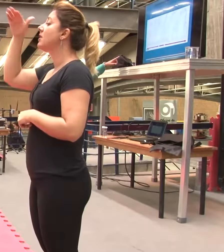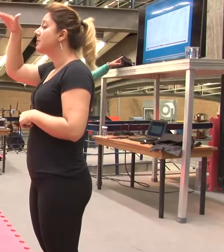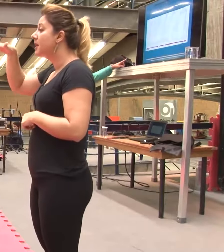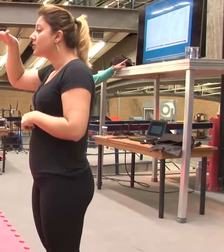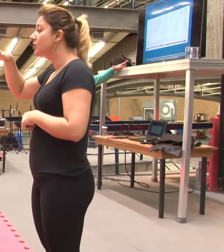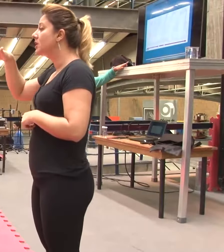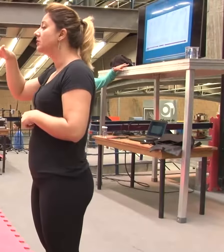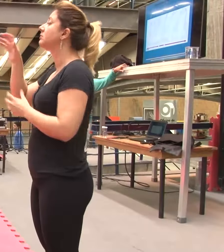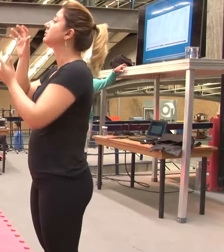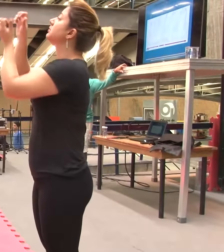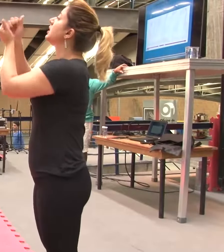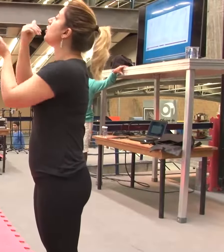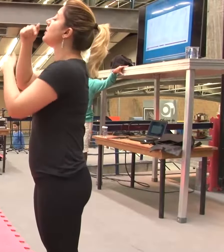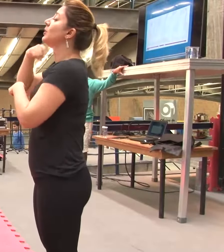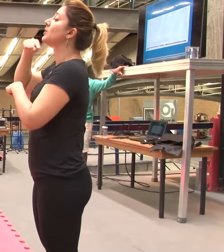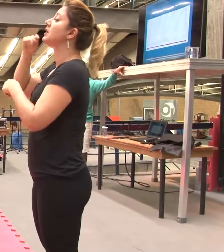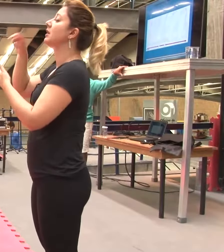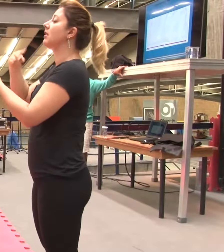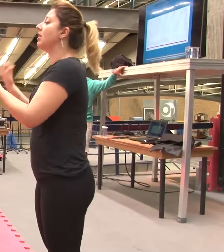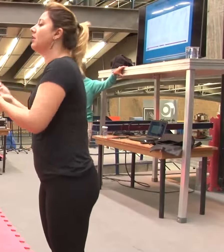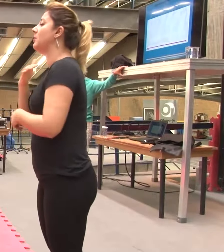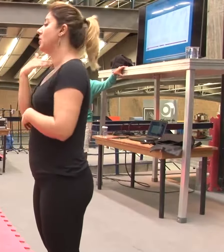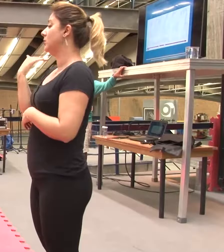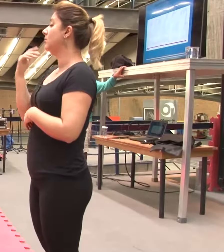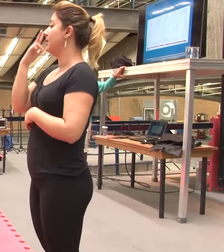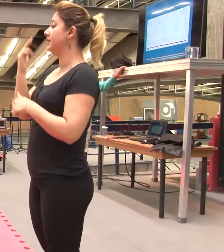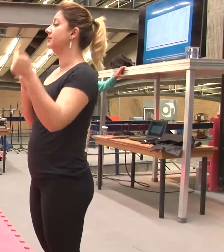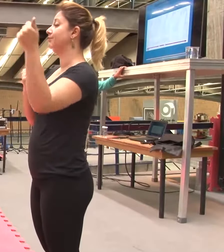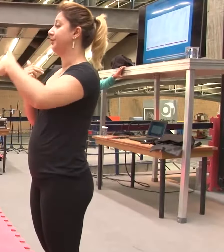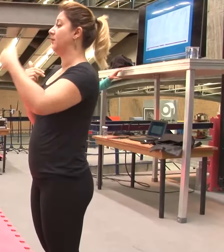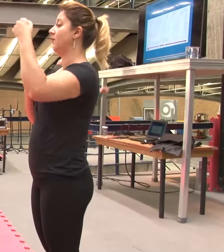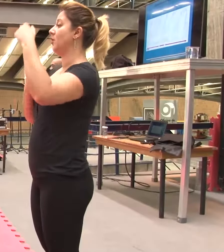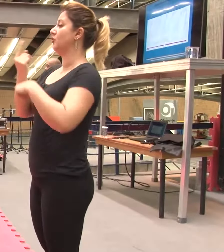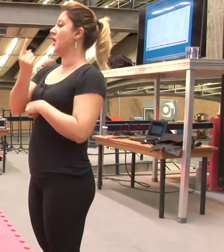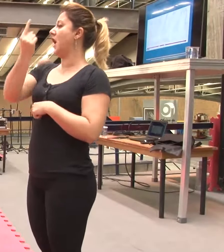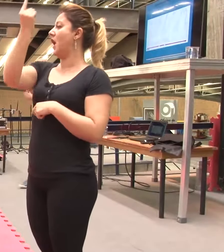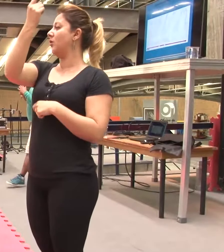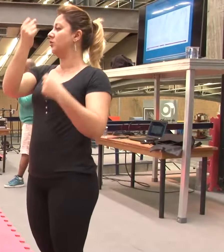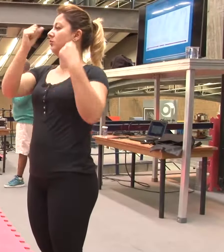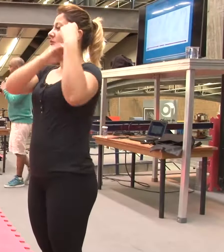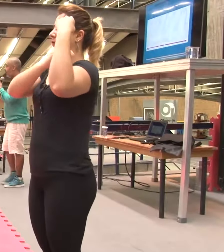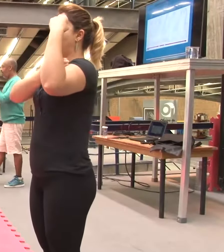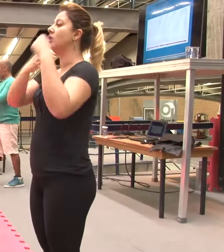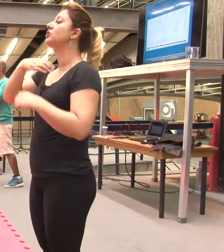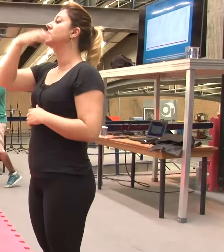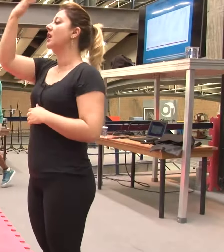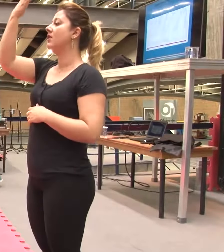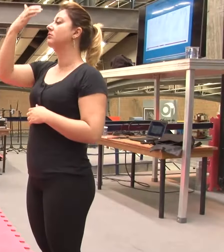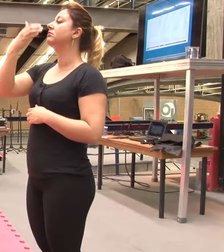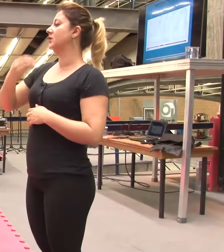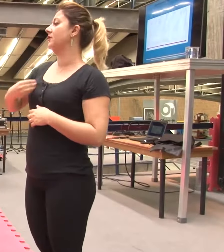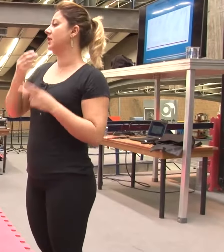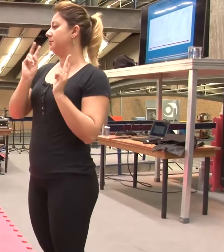ali, ó, caída no chão. Os mais fortes vencem, né? Os mais aptos vencem. Não é essa que é a